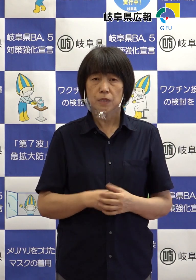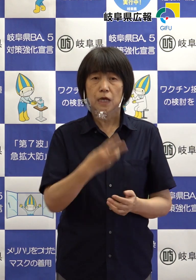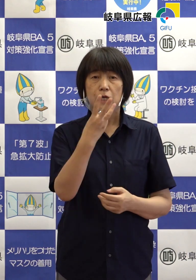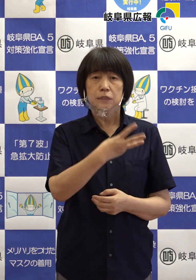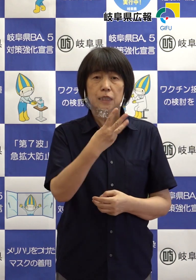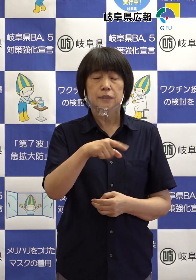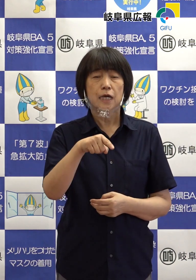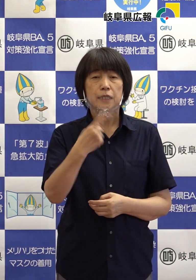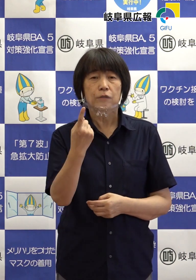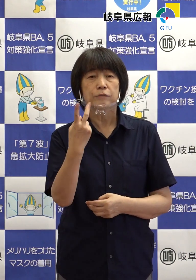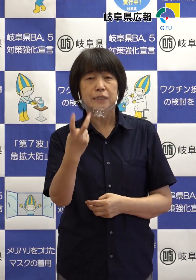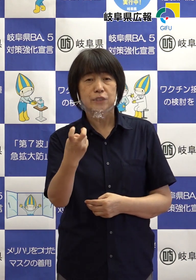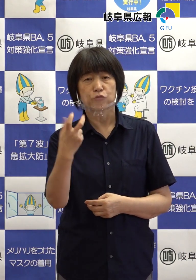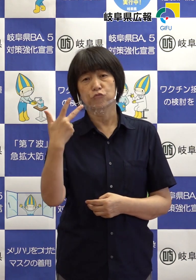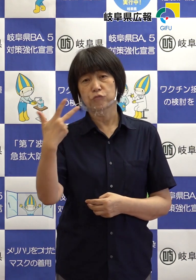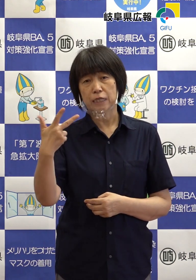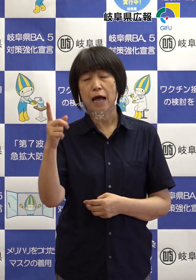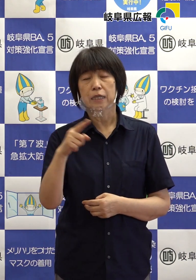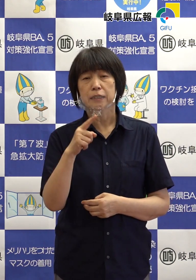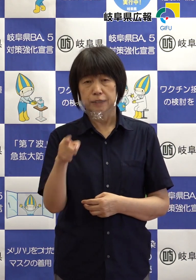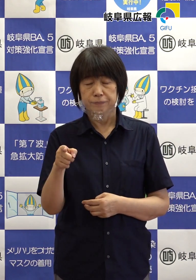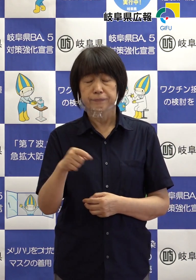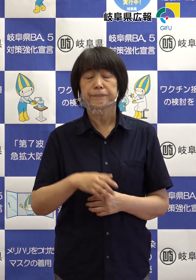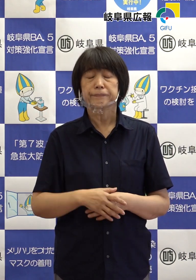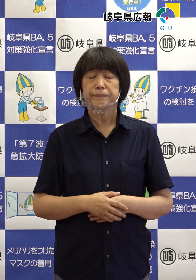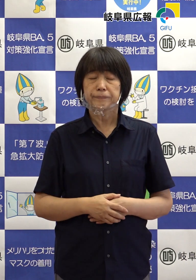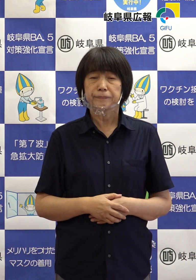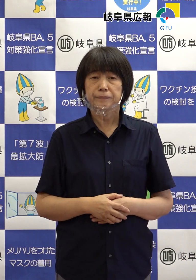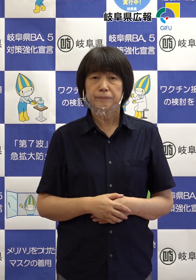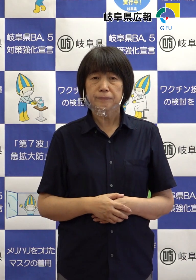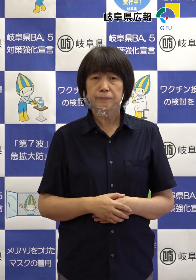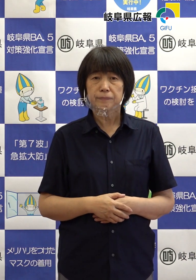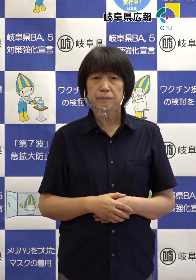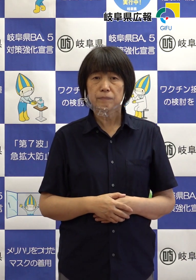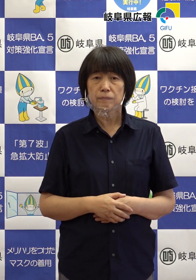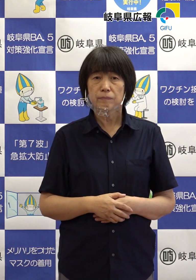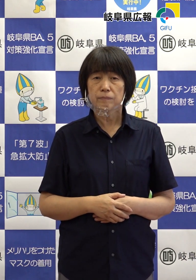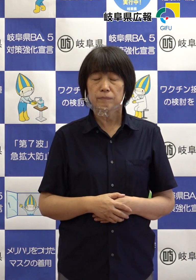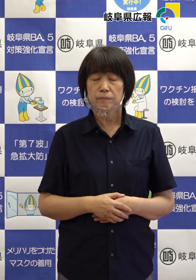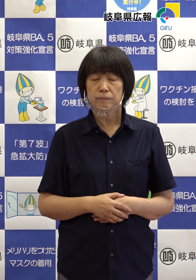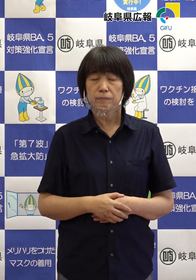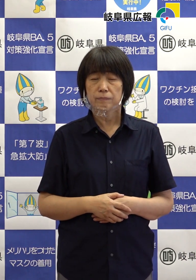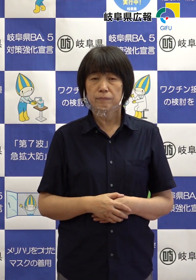3127人ということでございます